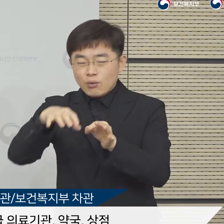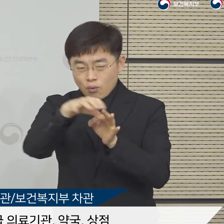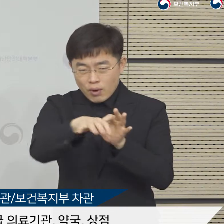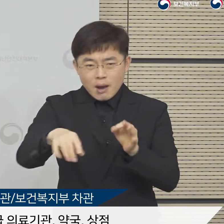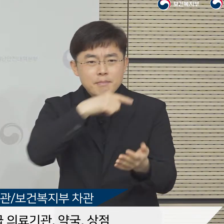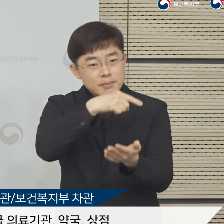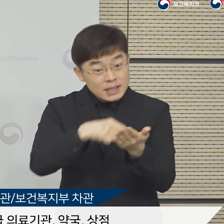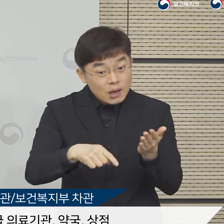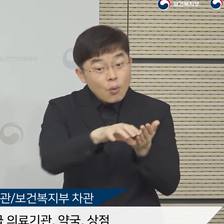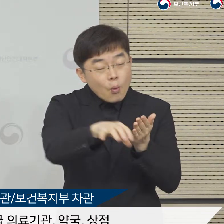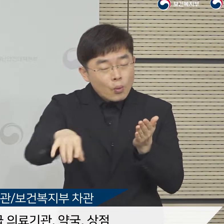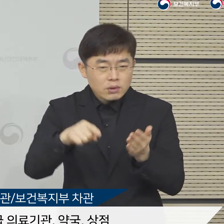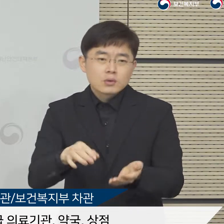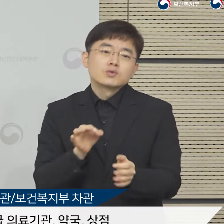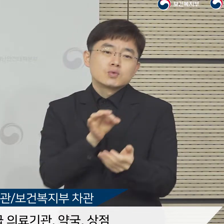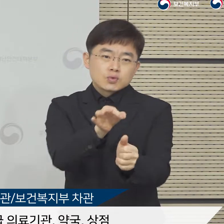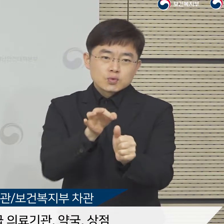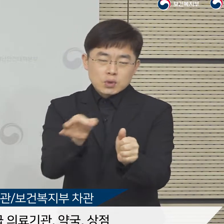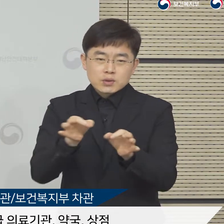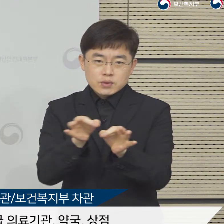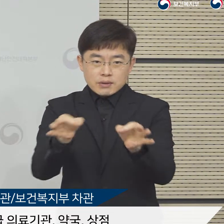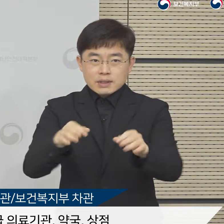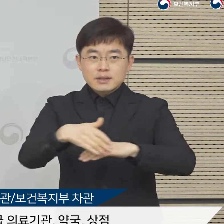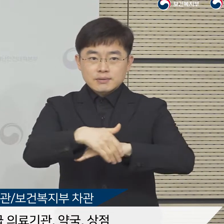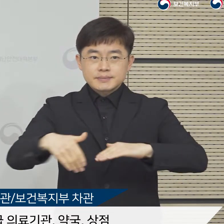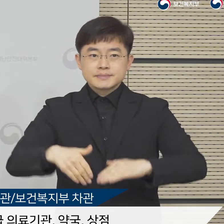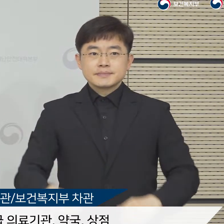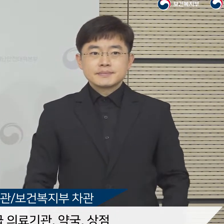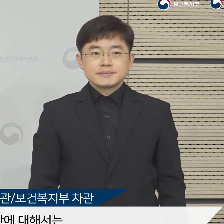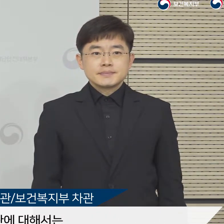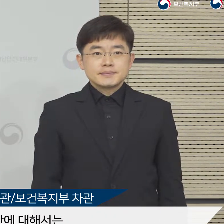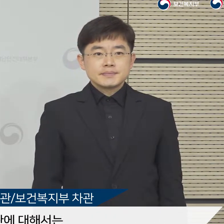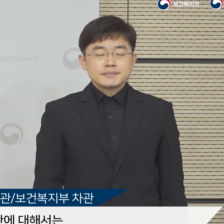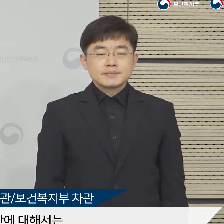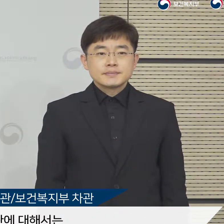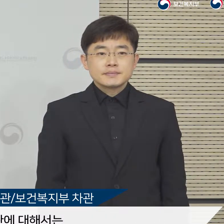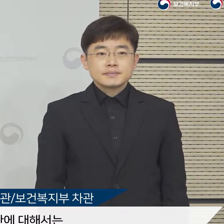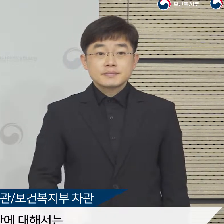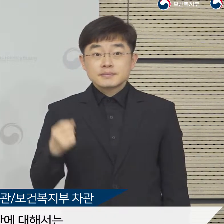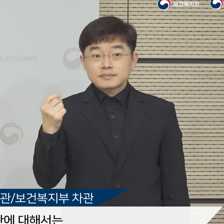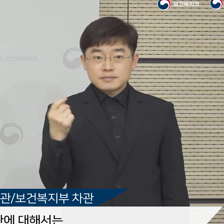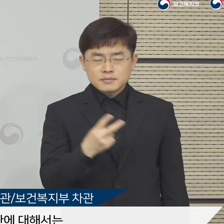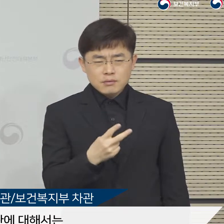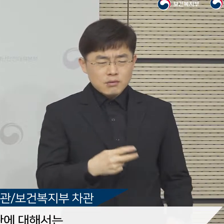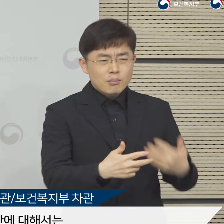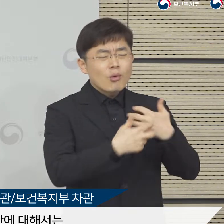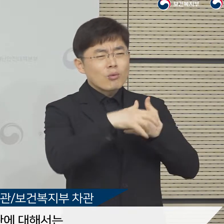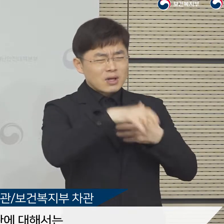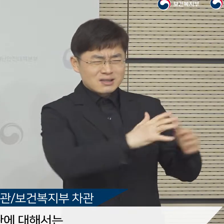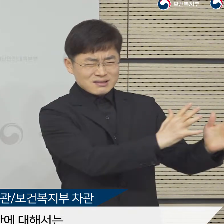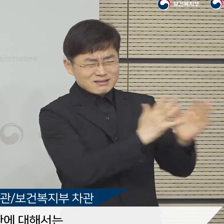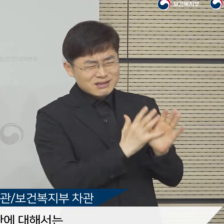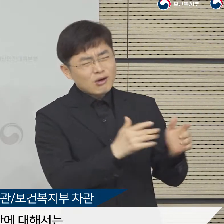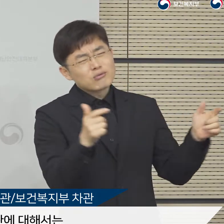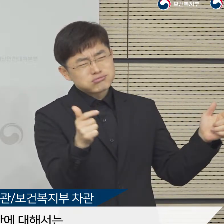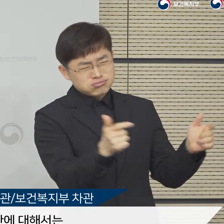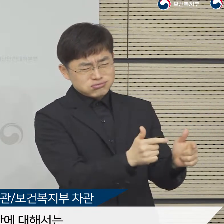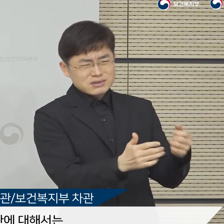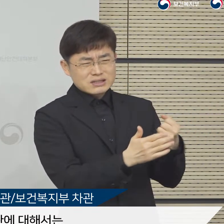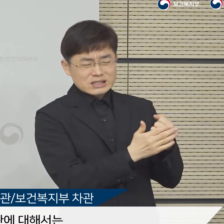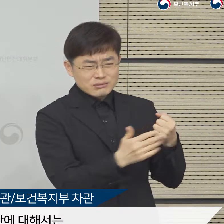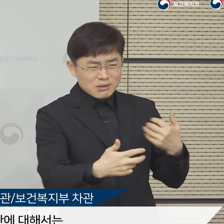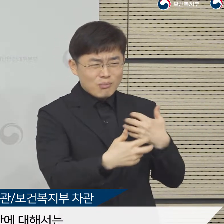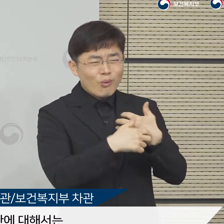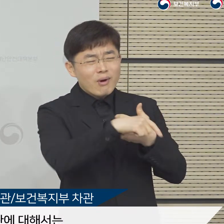하는 손실보상도 차질 없이 진행하겠습니다. 더불어 환자 감소로 경영이 어려운